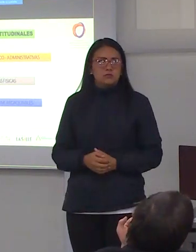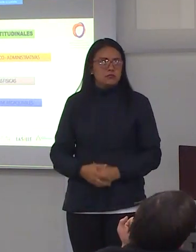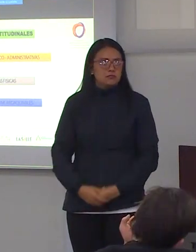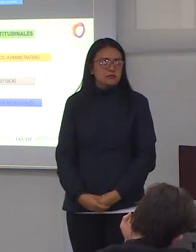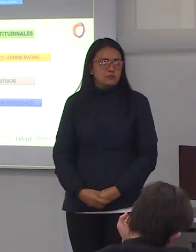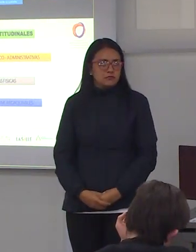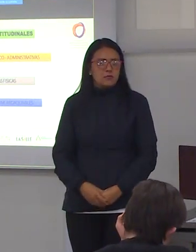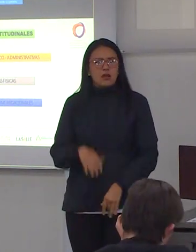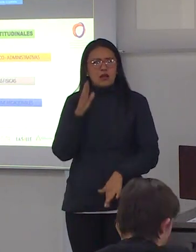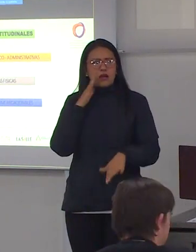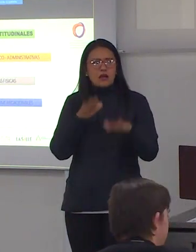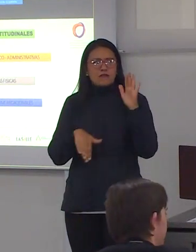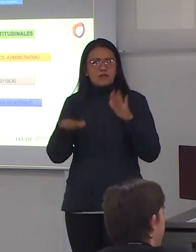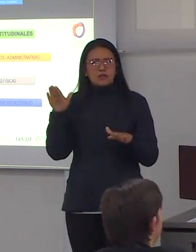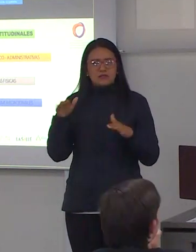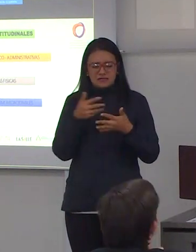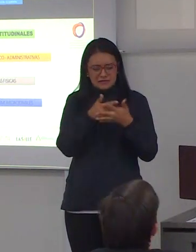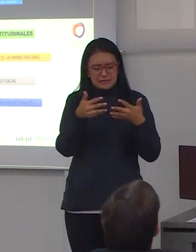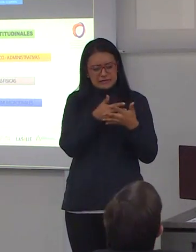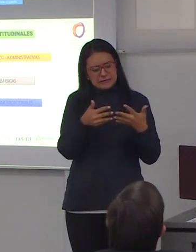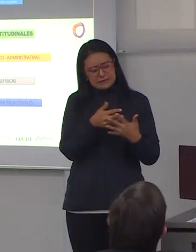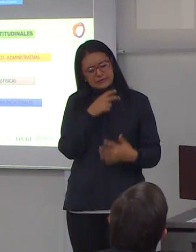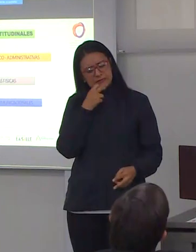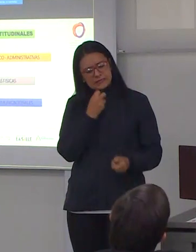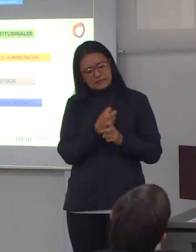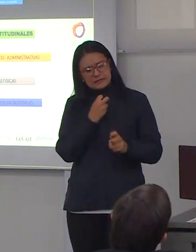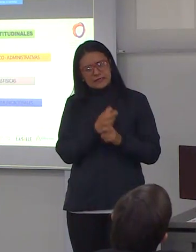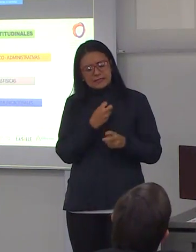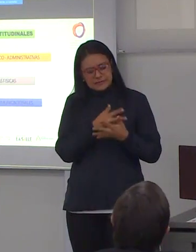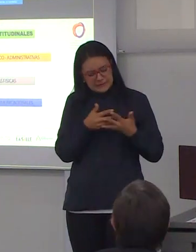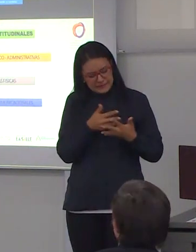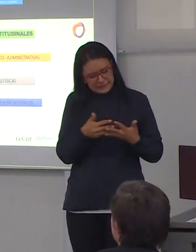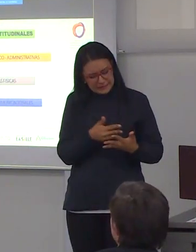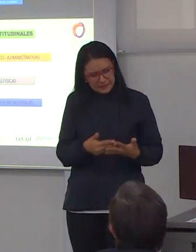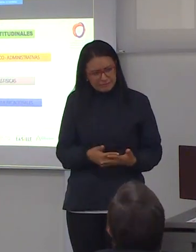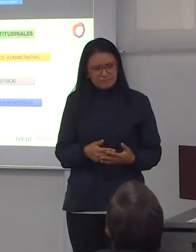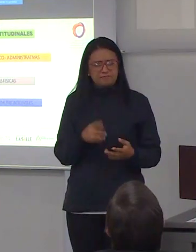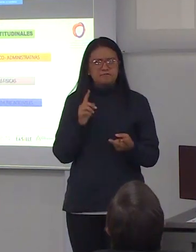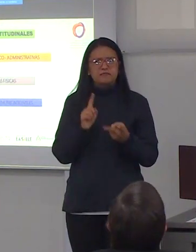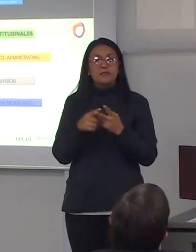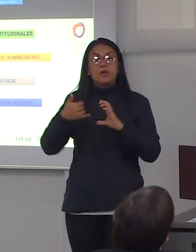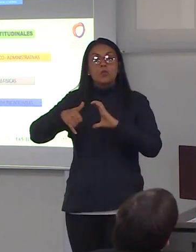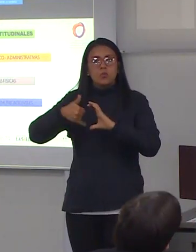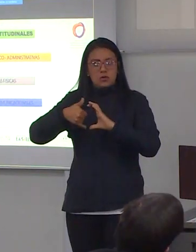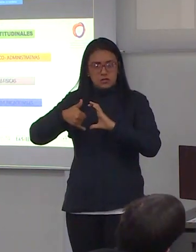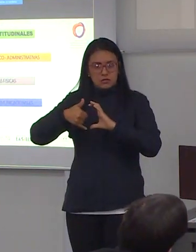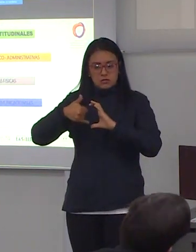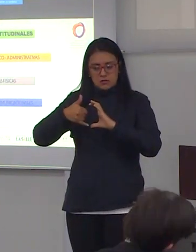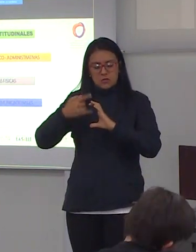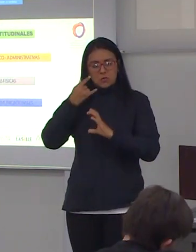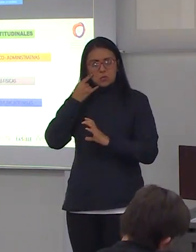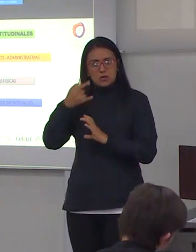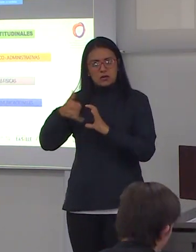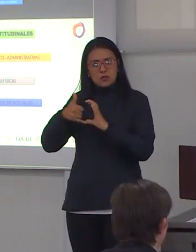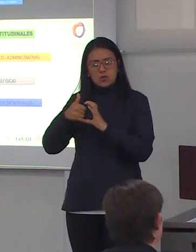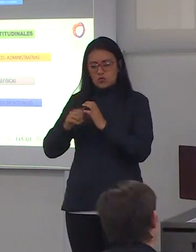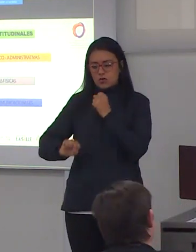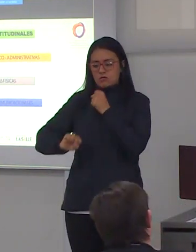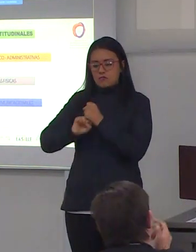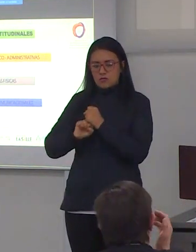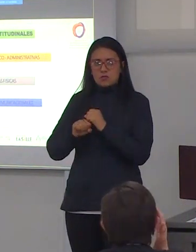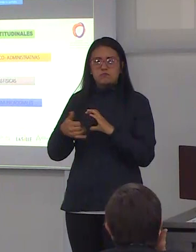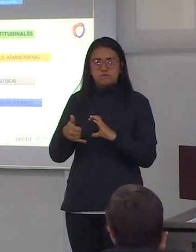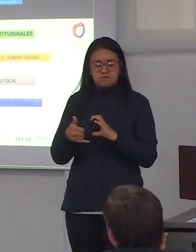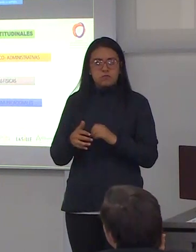a veces textos muy complejos el whatsapp por ejemplo es muy interesante como sistema de apoyo